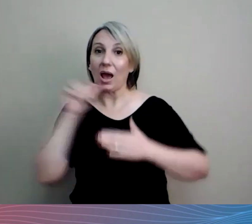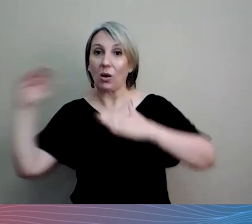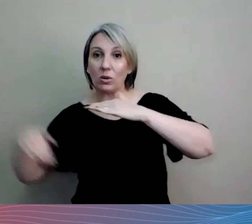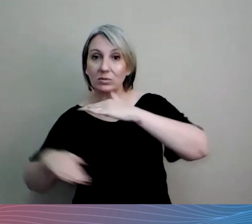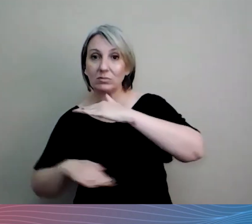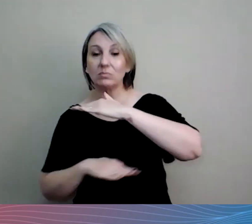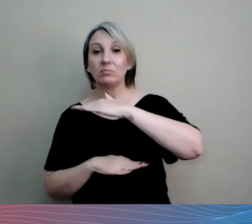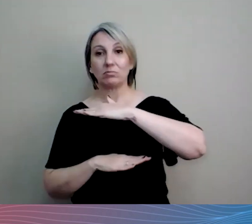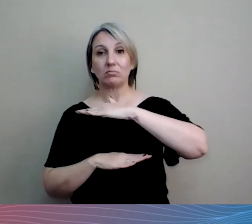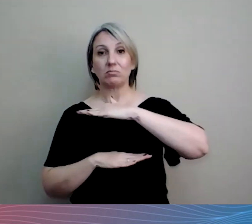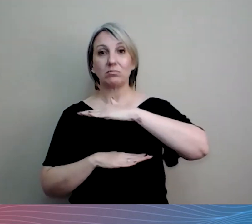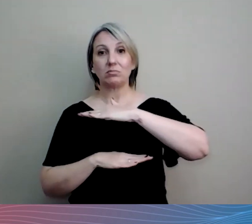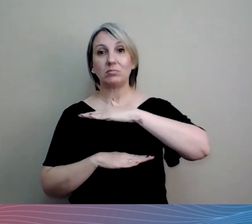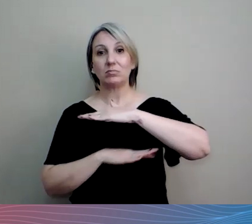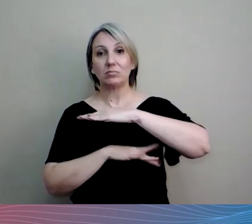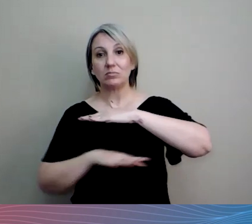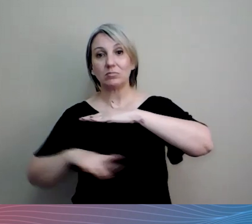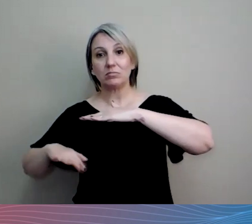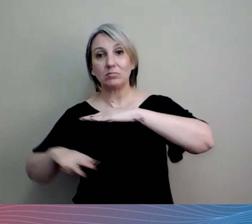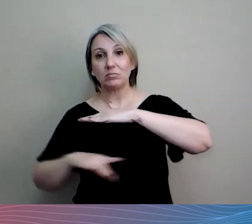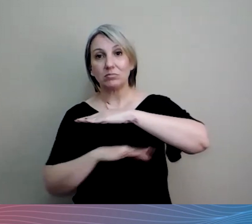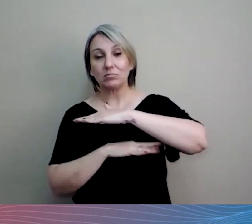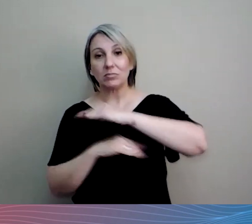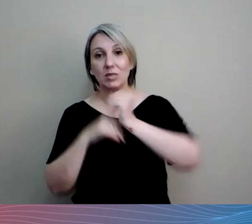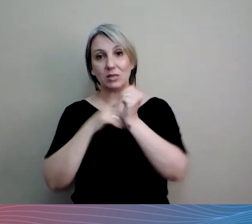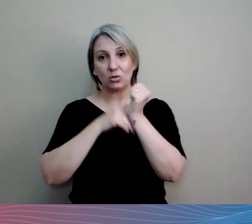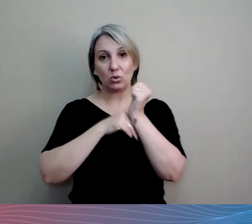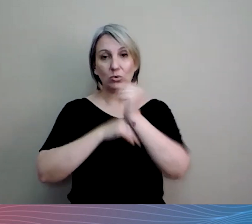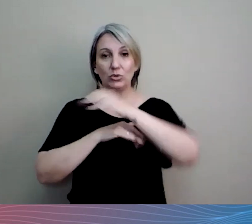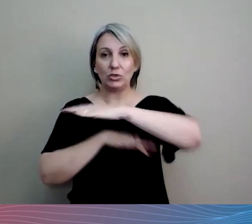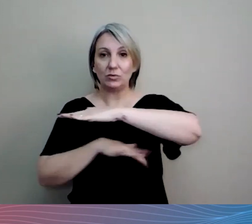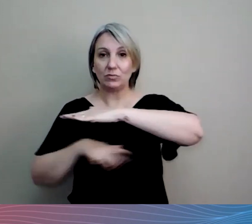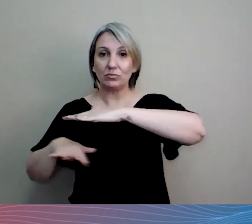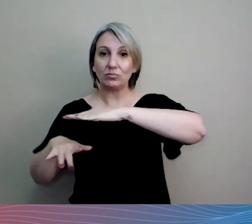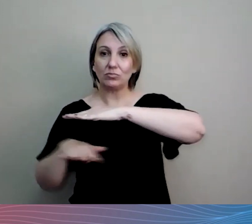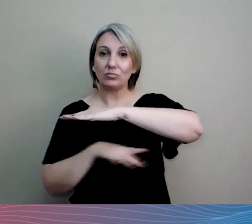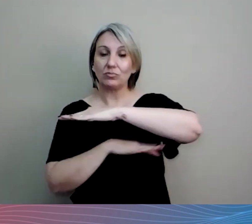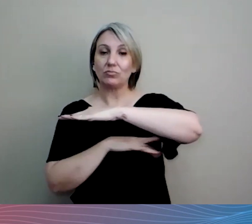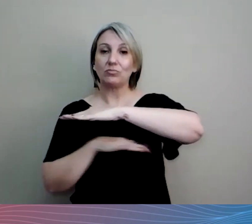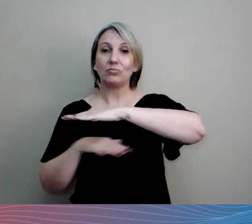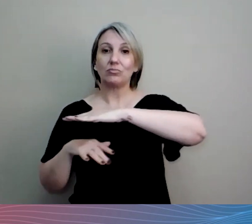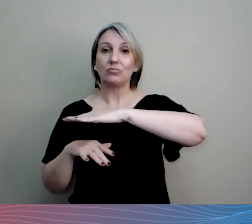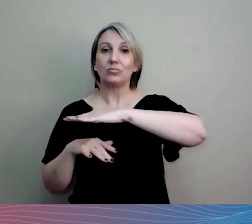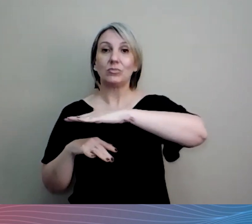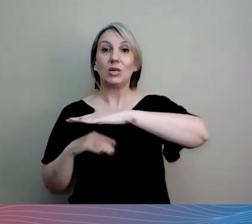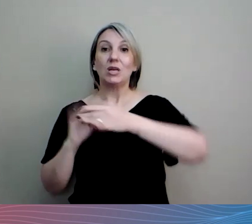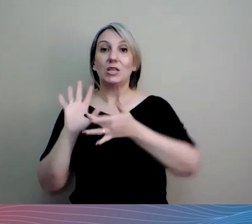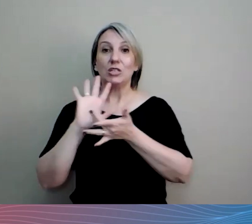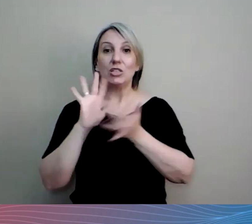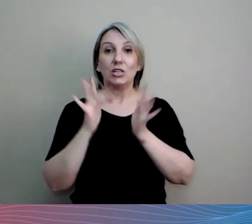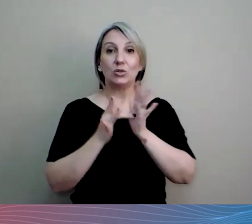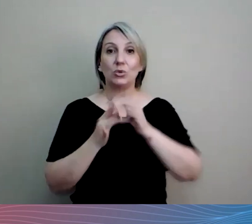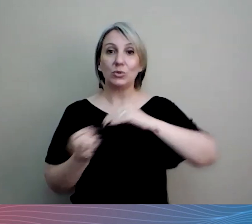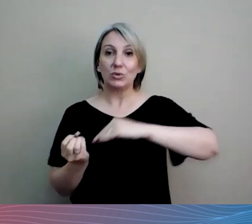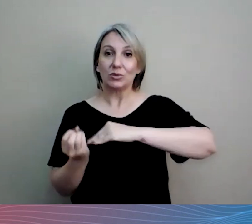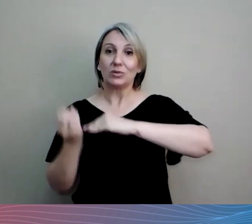fonte aqui na superfície da terra. Só que quem como nós vivemos 2000 anos atrás do aparecimento da